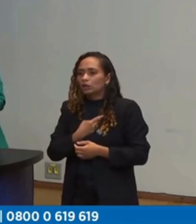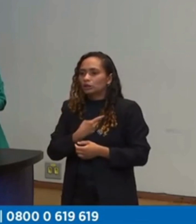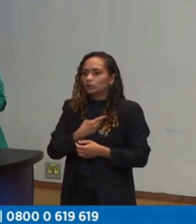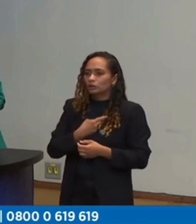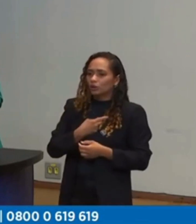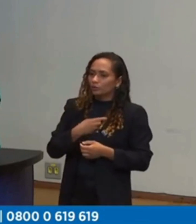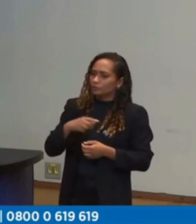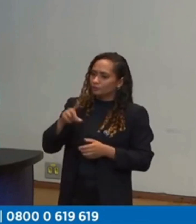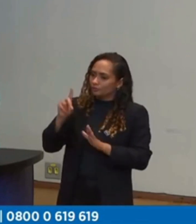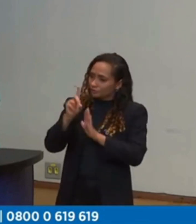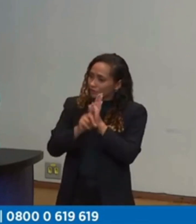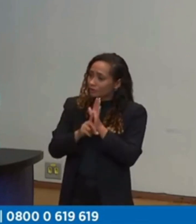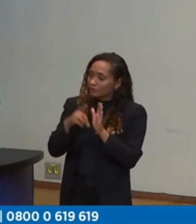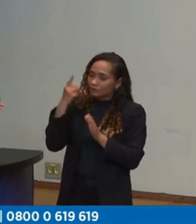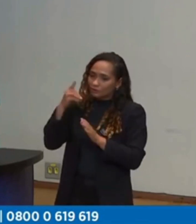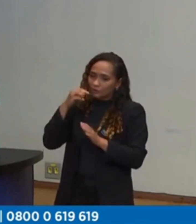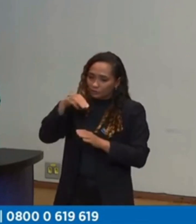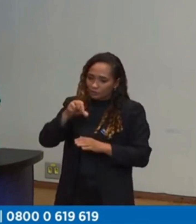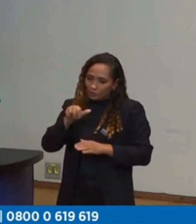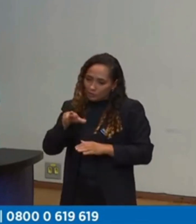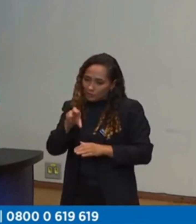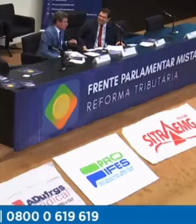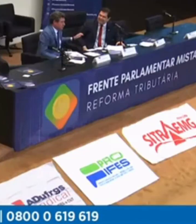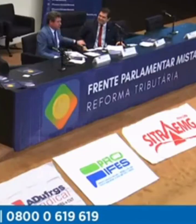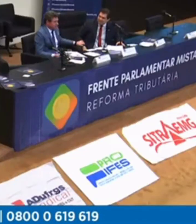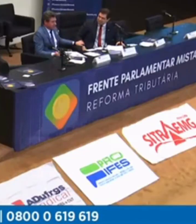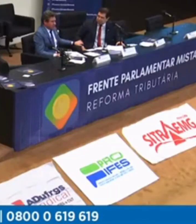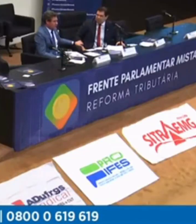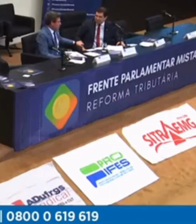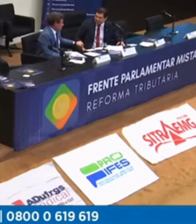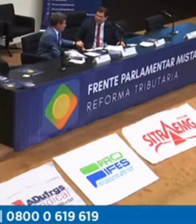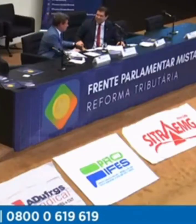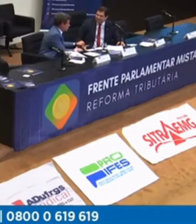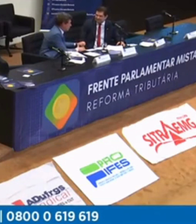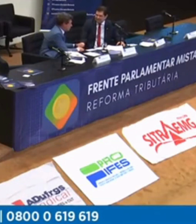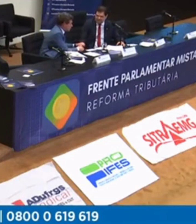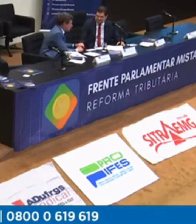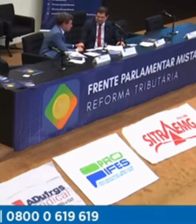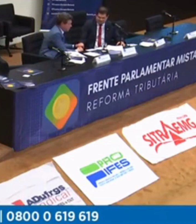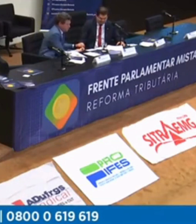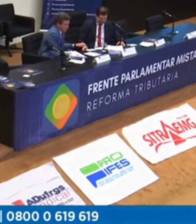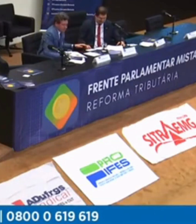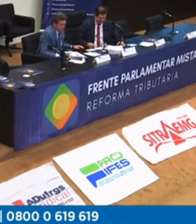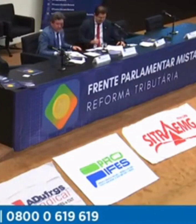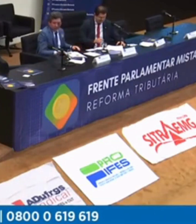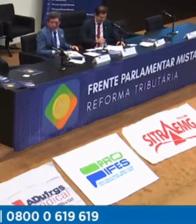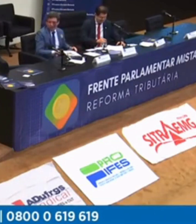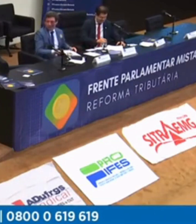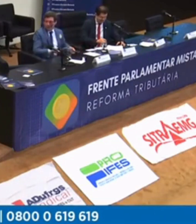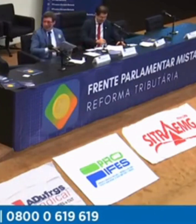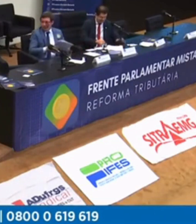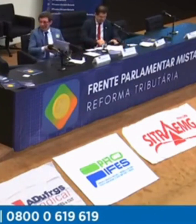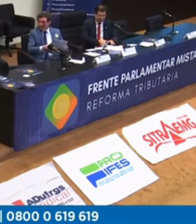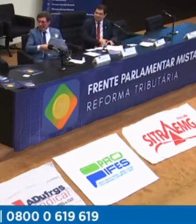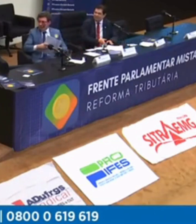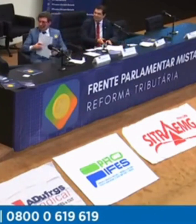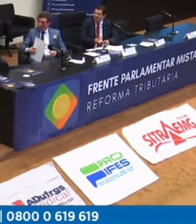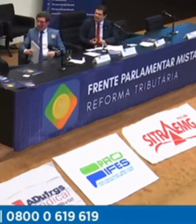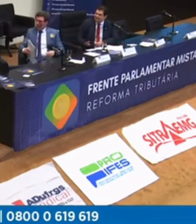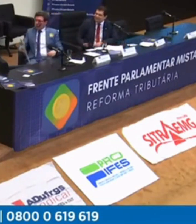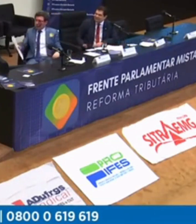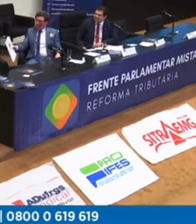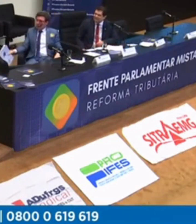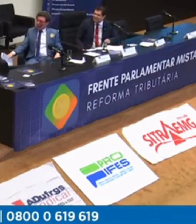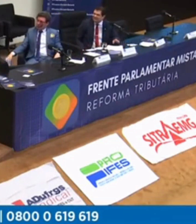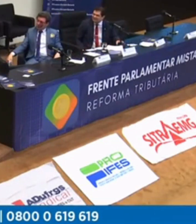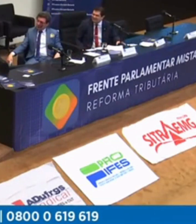direito, deputado Mauro, não podemos ficar fora desse debate que é a reforma tributária. E eu quero, já que o